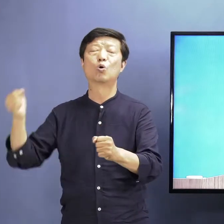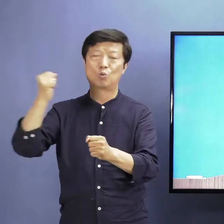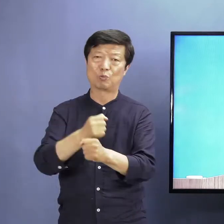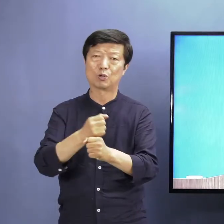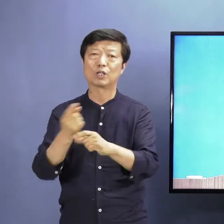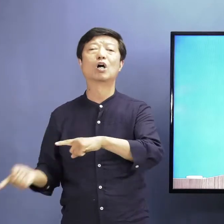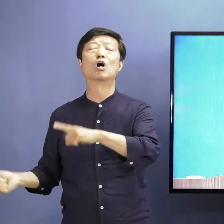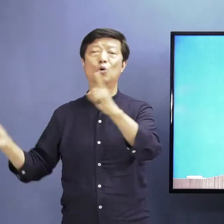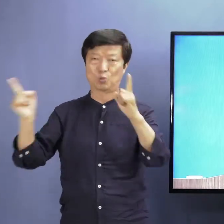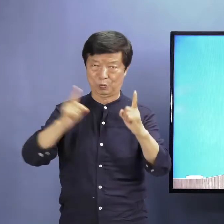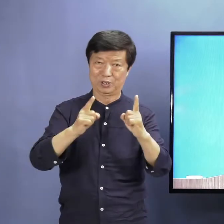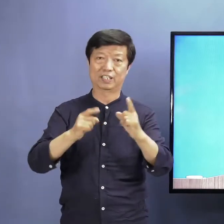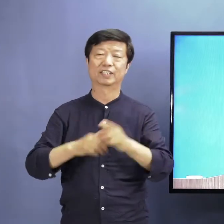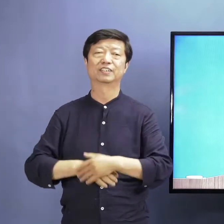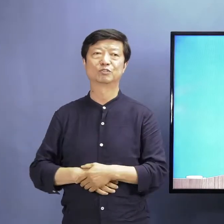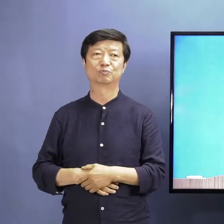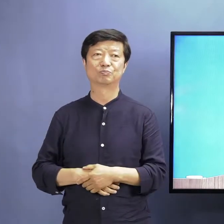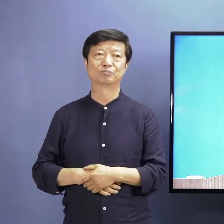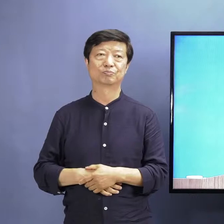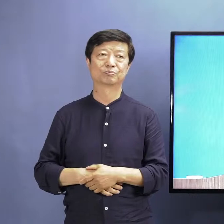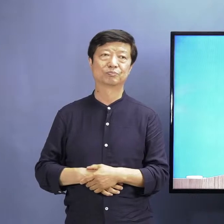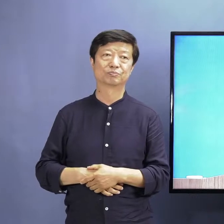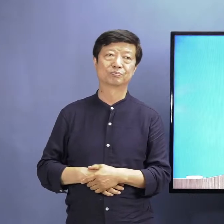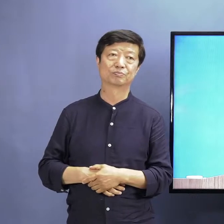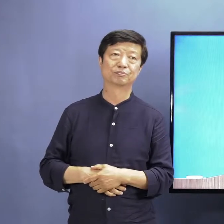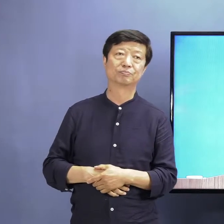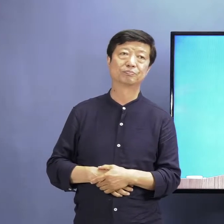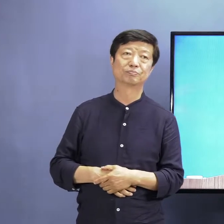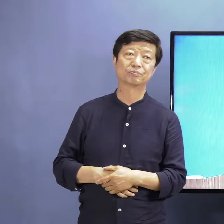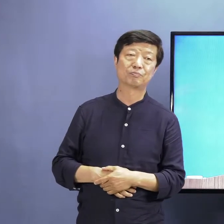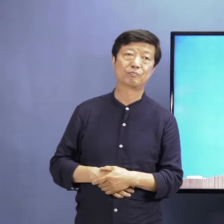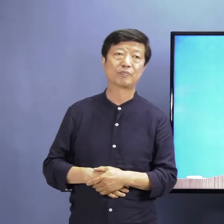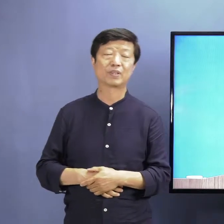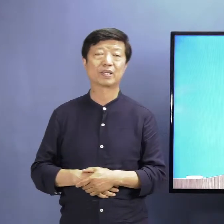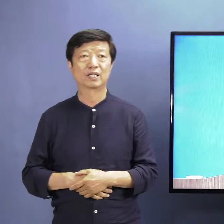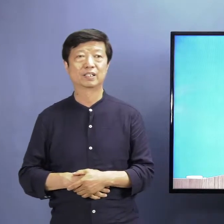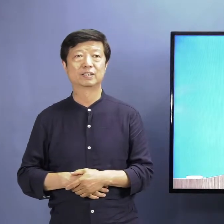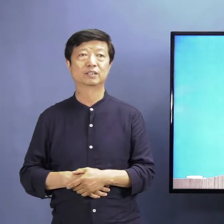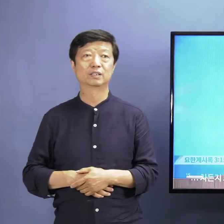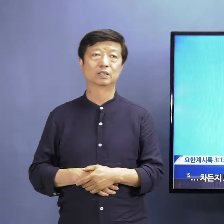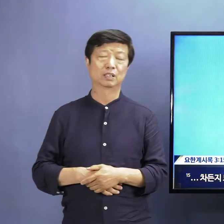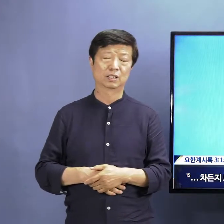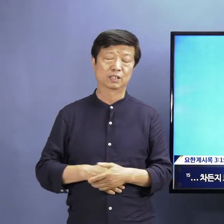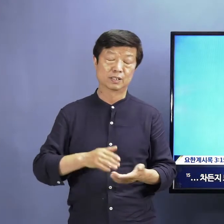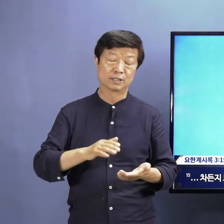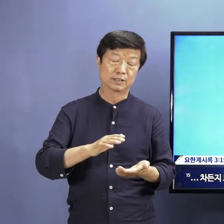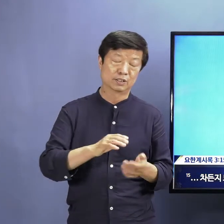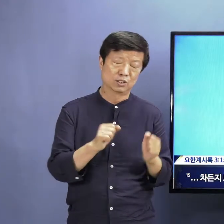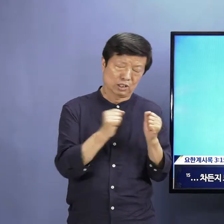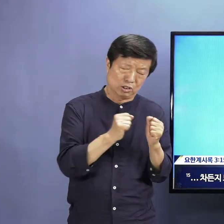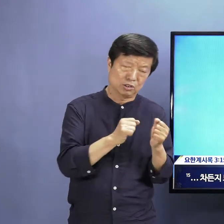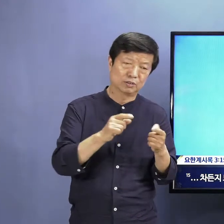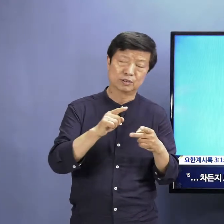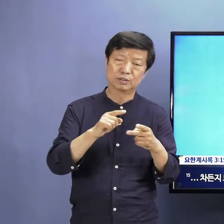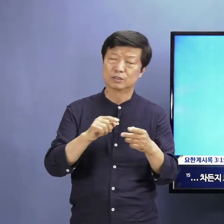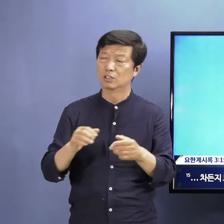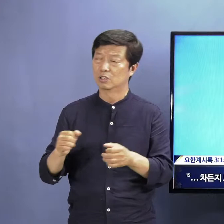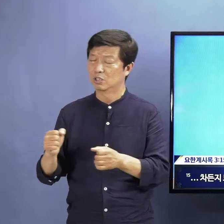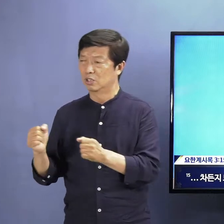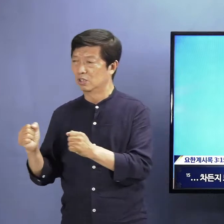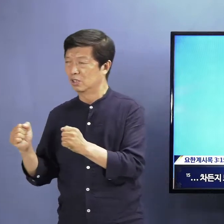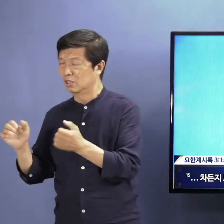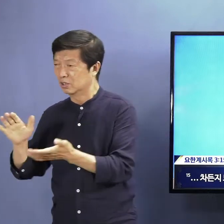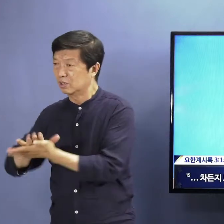뭐냐면요, 걱정스러워서 그래요. 이게 어떤 사람들 잘못 해석할까 봐. 뭐냐면 차든지 뜨겁든지 하기를 원하노라 하는 이 말씀